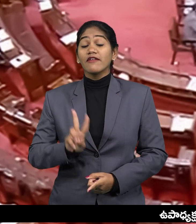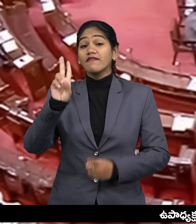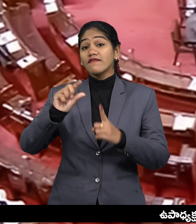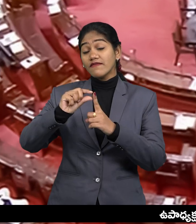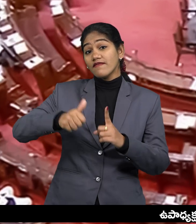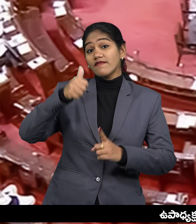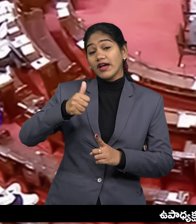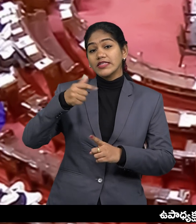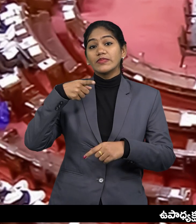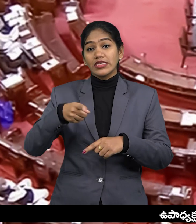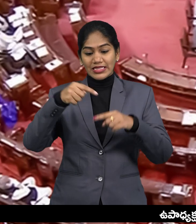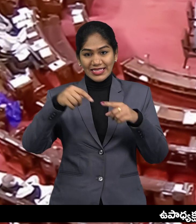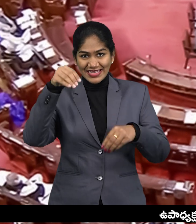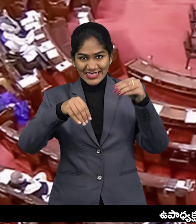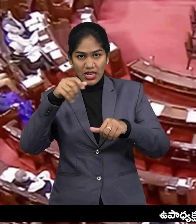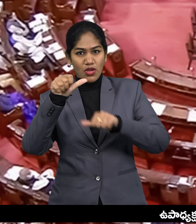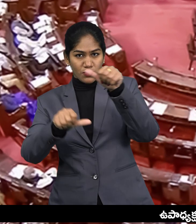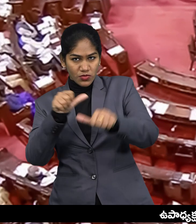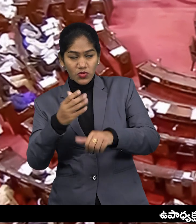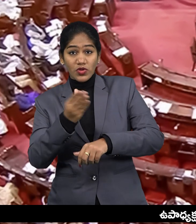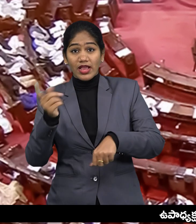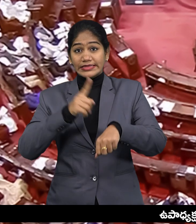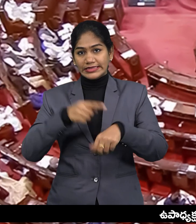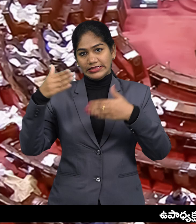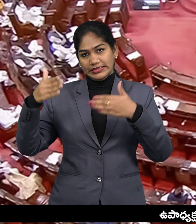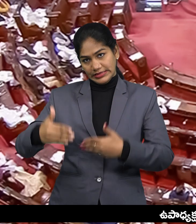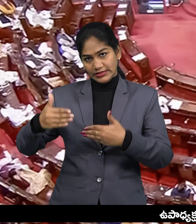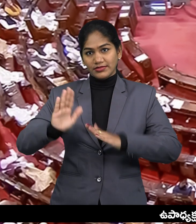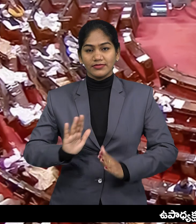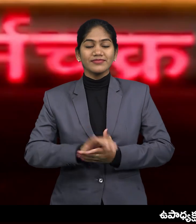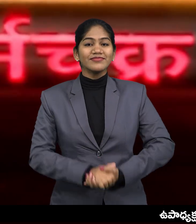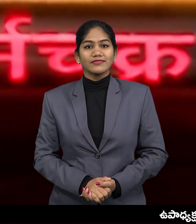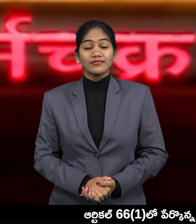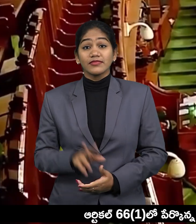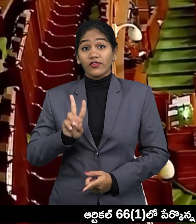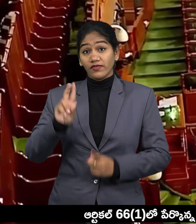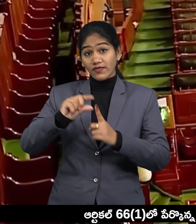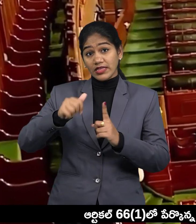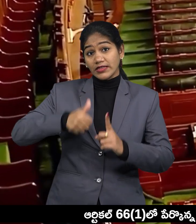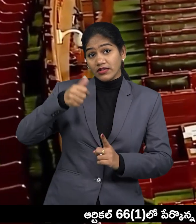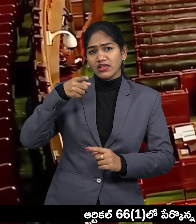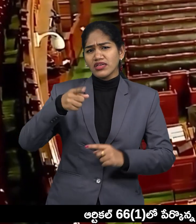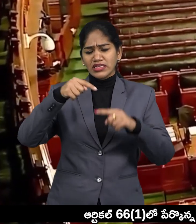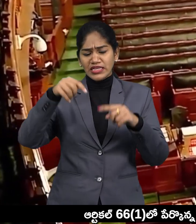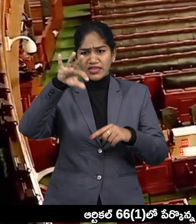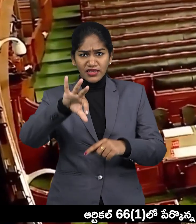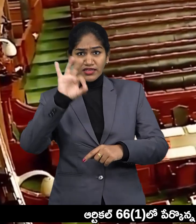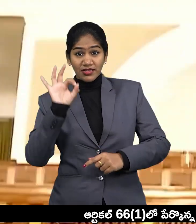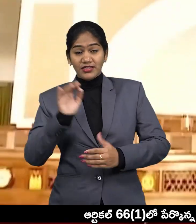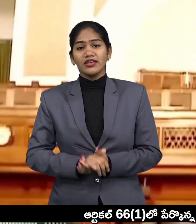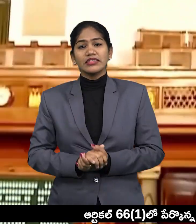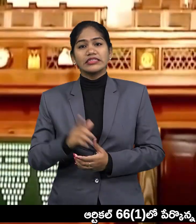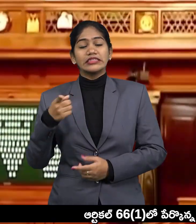ఉపాధ్యక్షుని ఎన్నిక మరియు పదవీ కాలం ఆర్టికల్ 66(1)లో